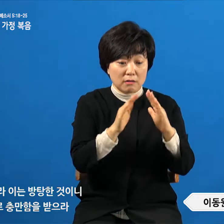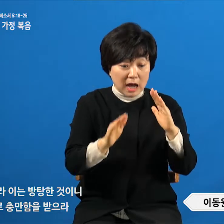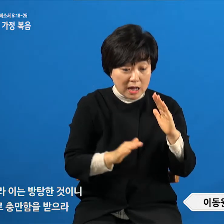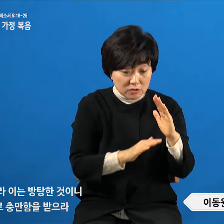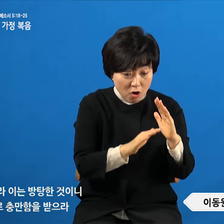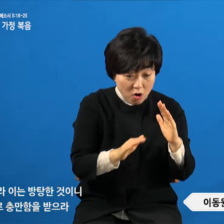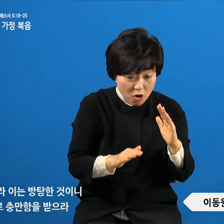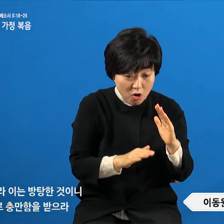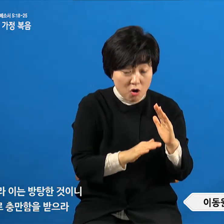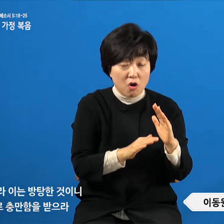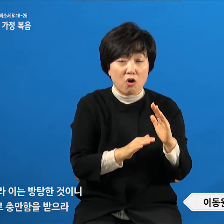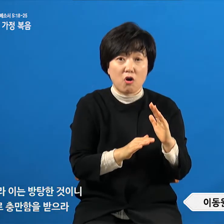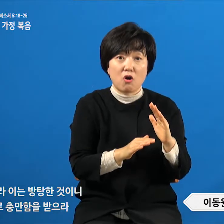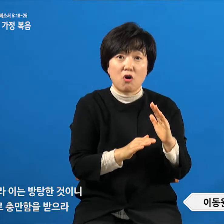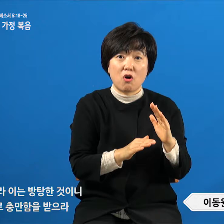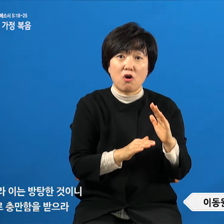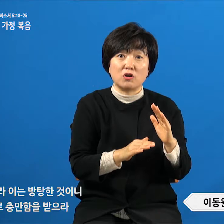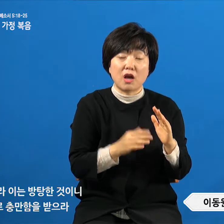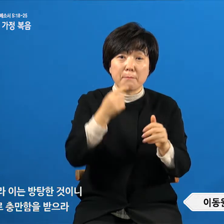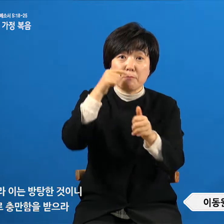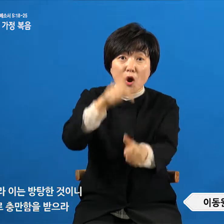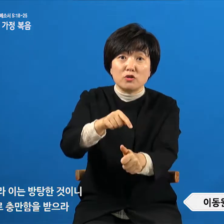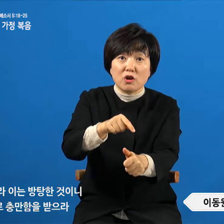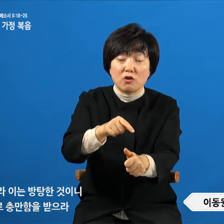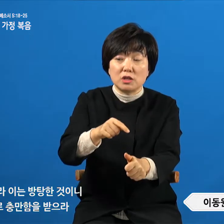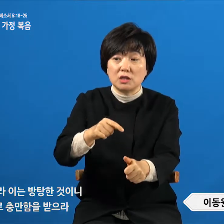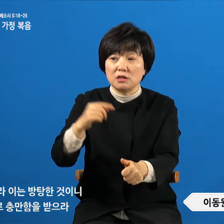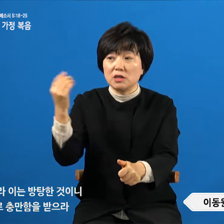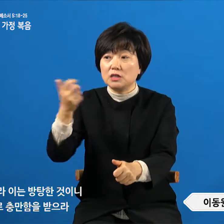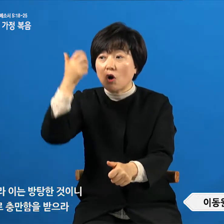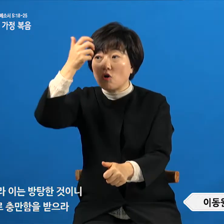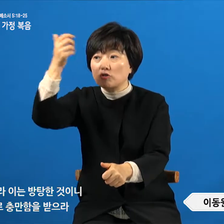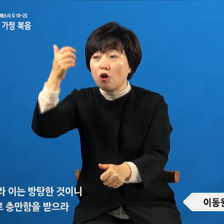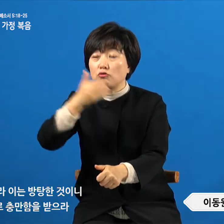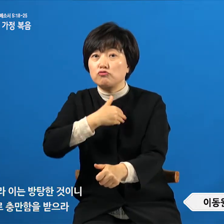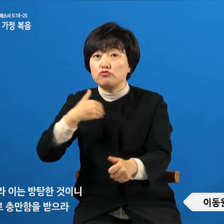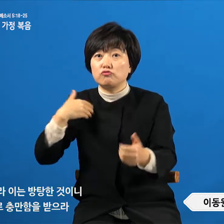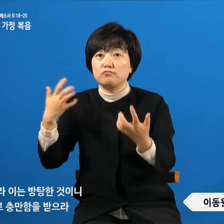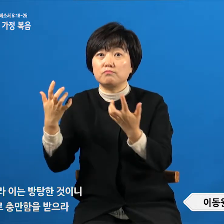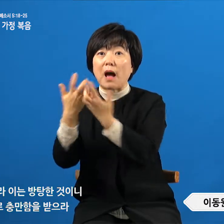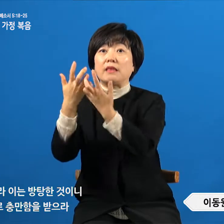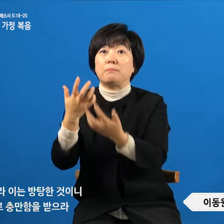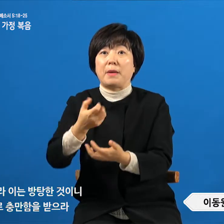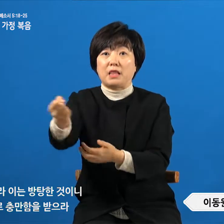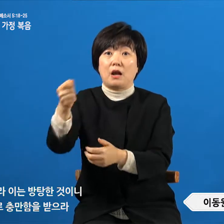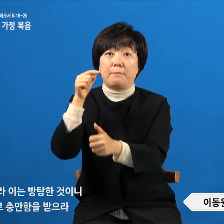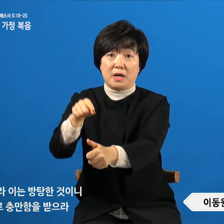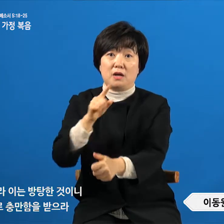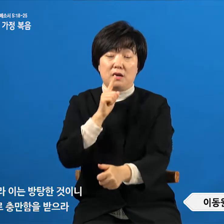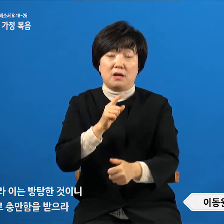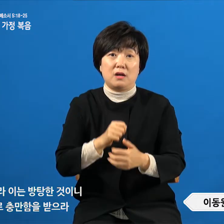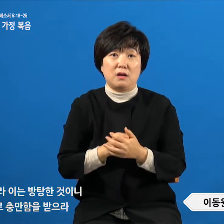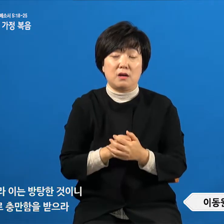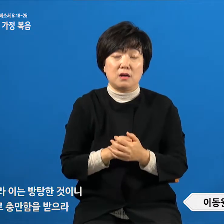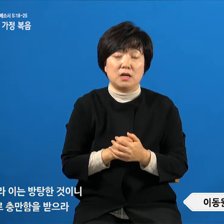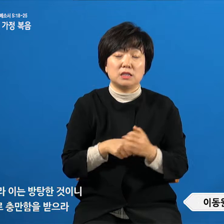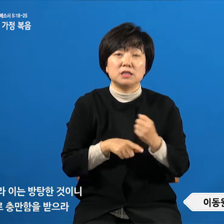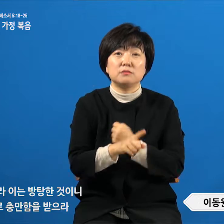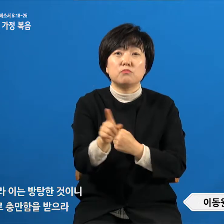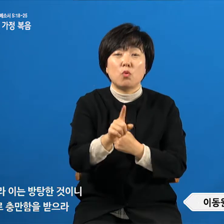명령이 뜻밖의 성령 충만을 받으라는 명령으로 시작되고 있다는 것입니다. 이것은 무엇을